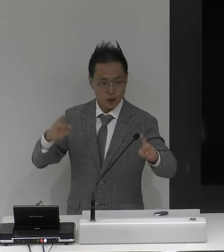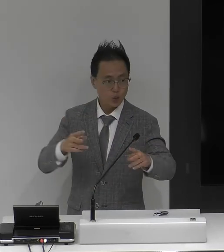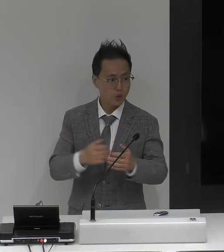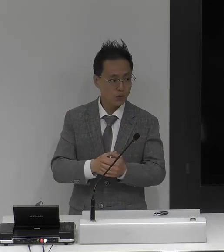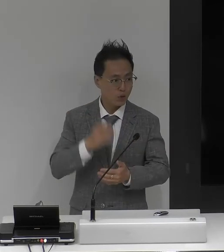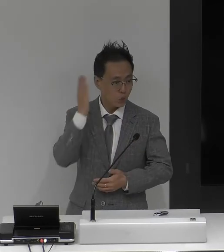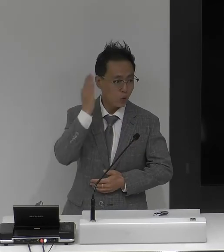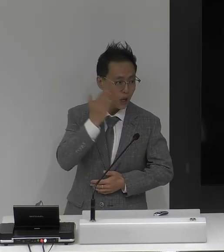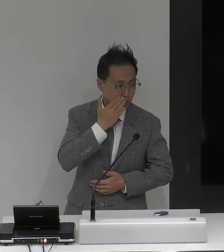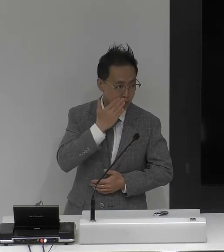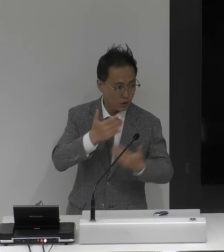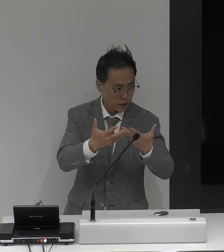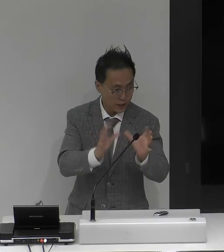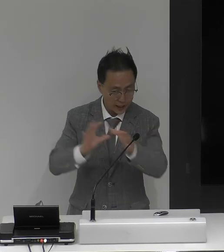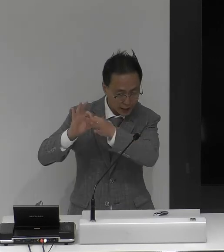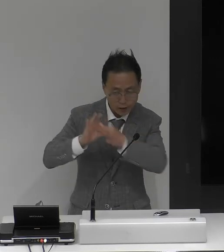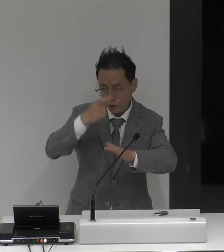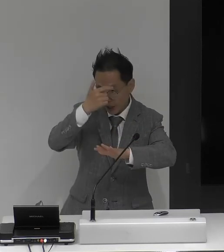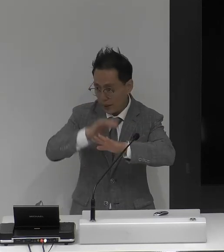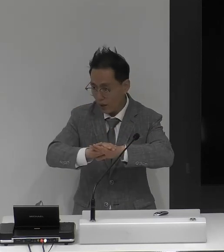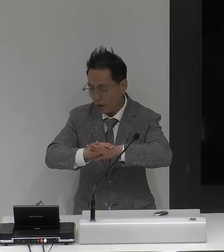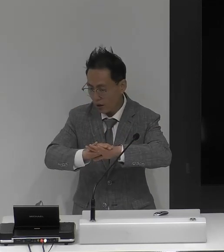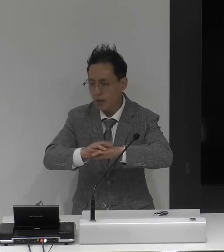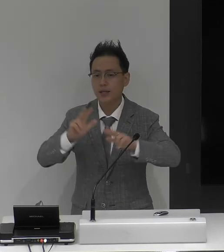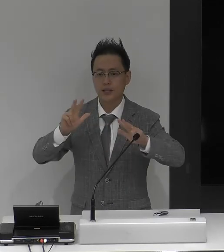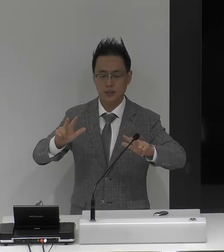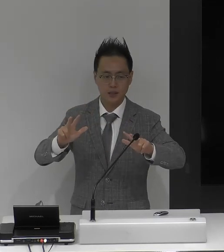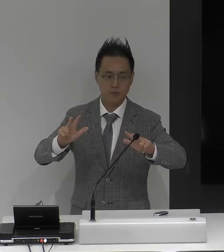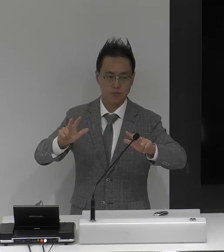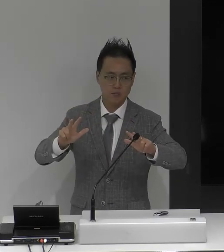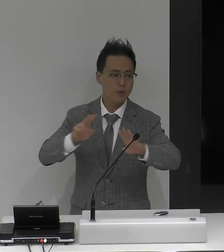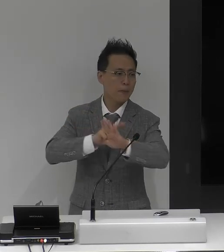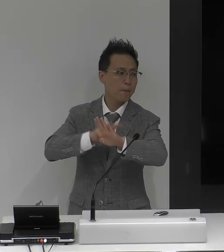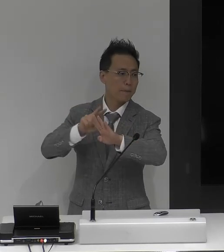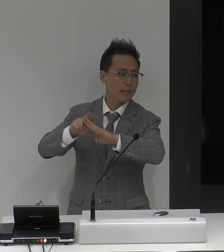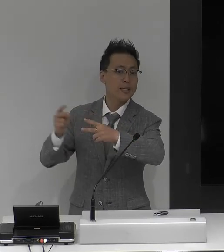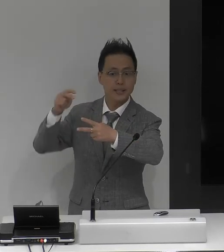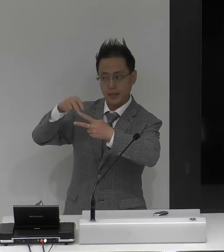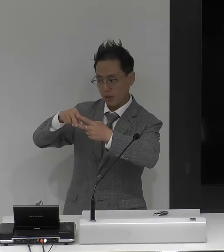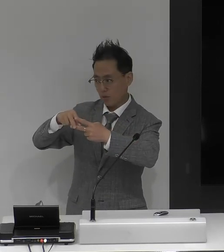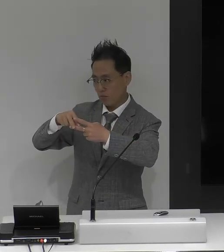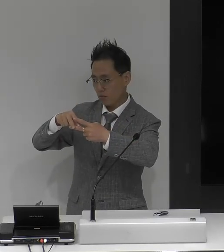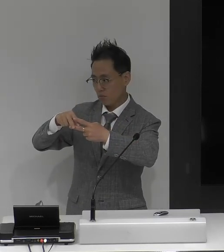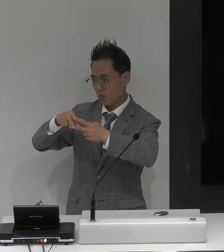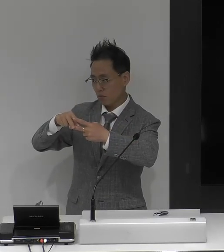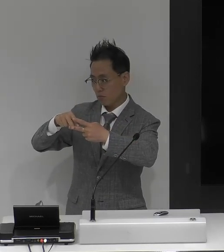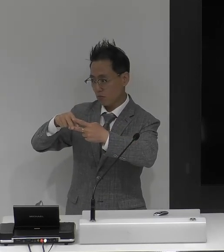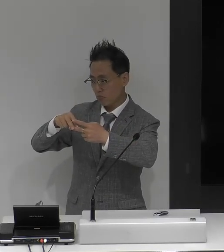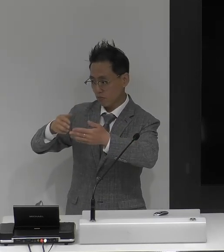그리고 농화부 계속 예배 지금 베델센터